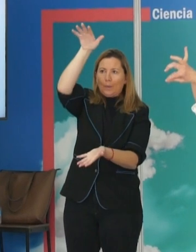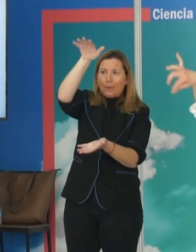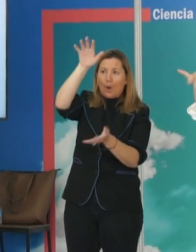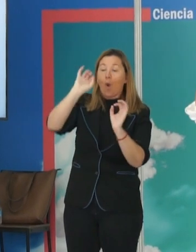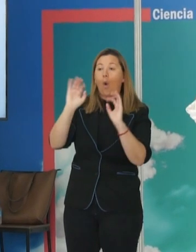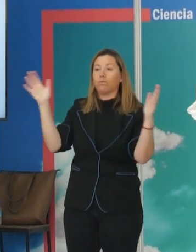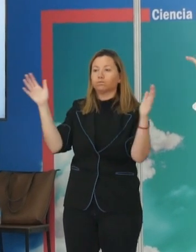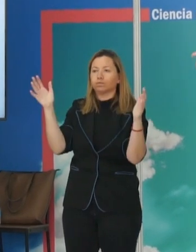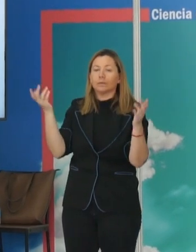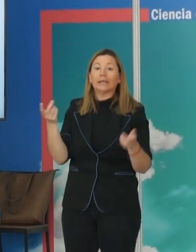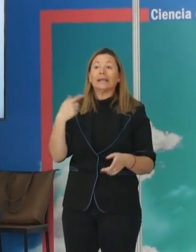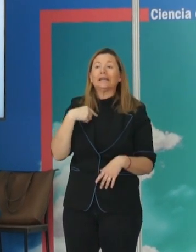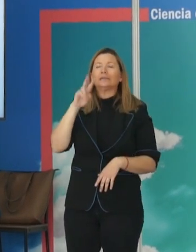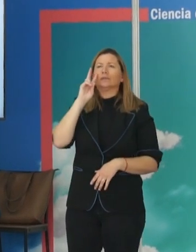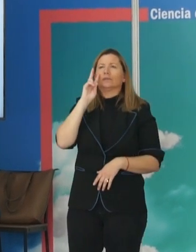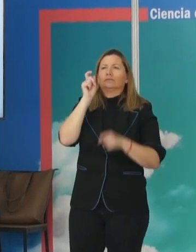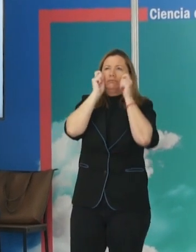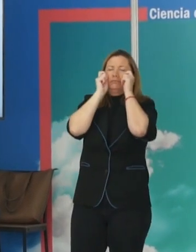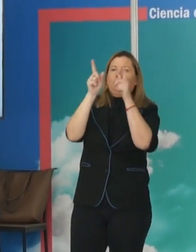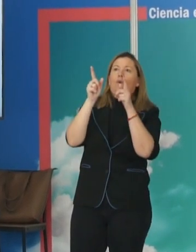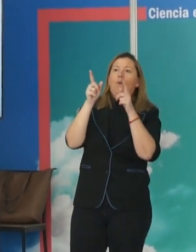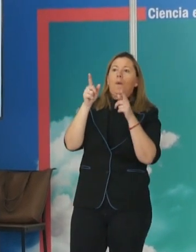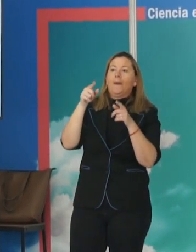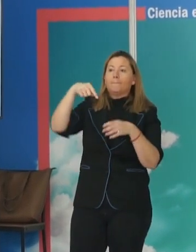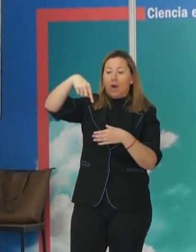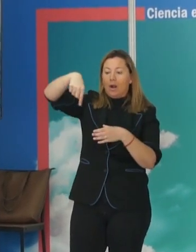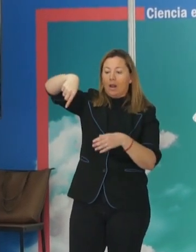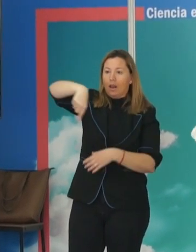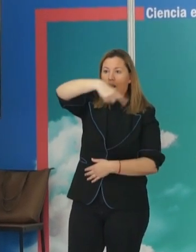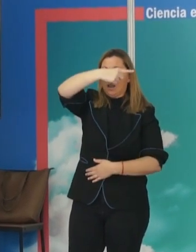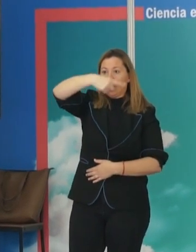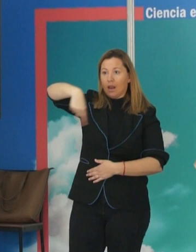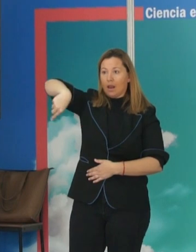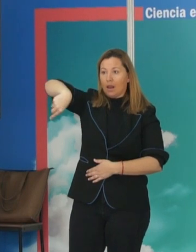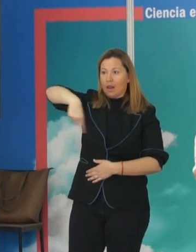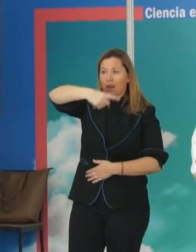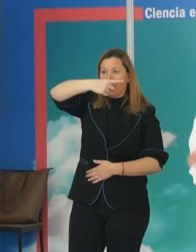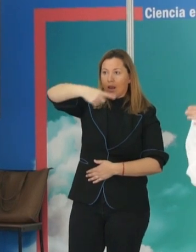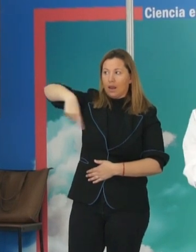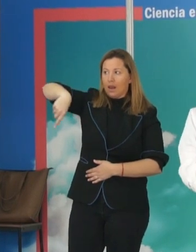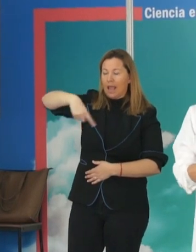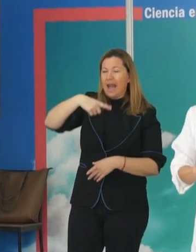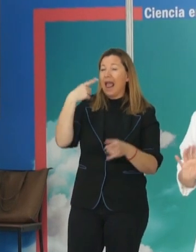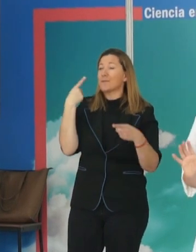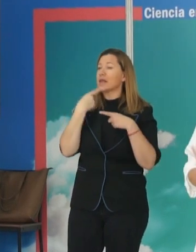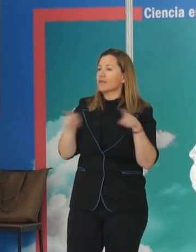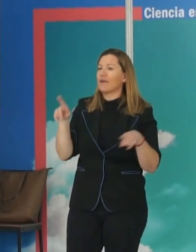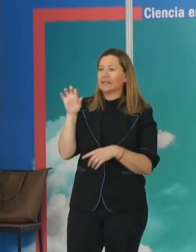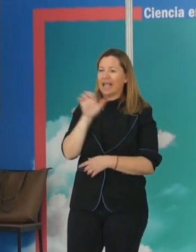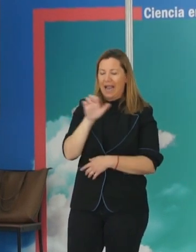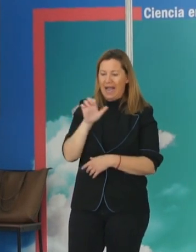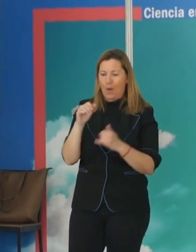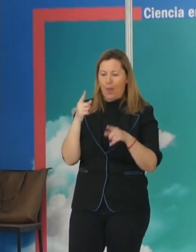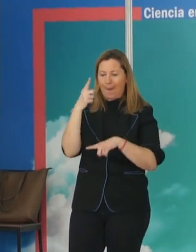descubrió simplemente porque se sabía que la longitud del péndulo, que medía un segundo, era diferente en el Ecuador a París.